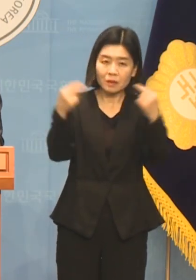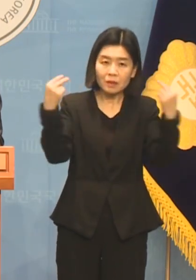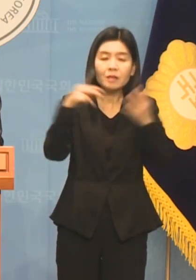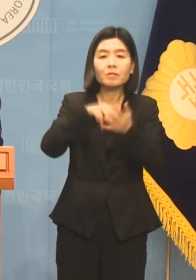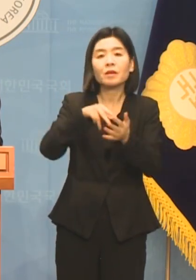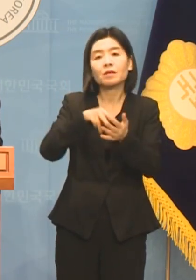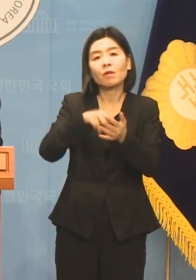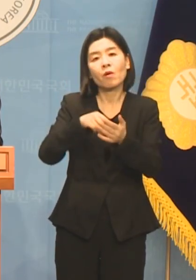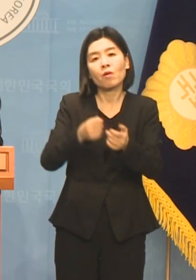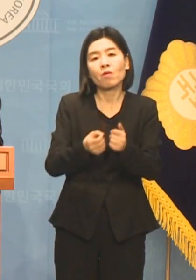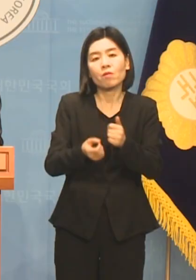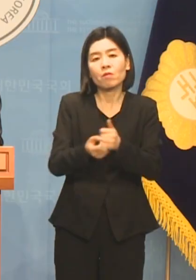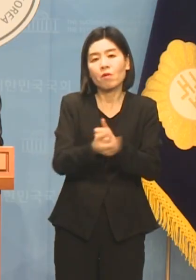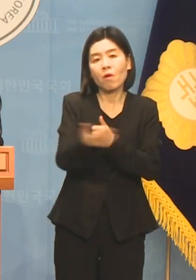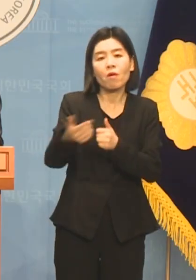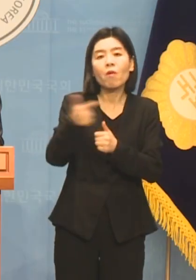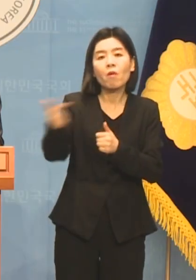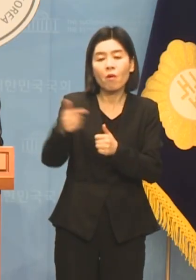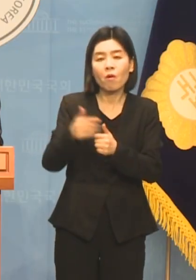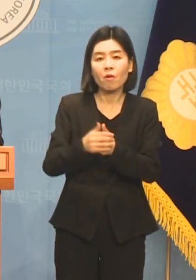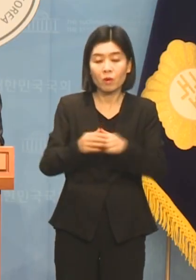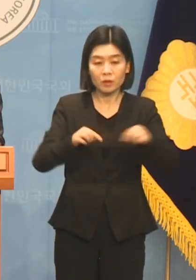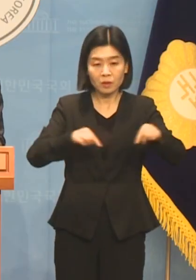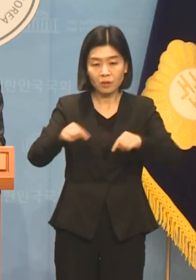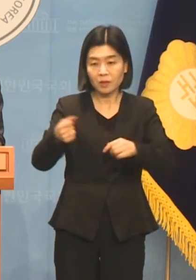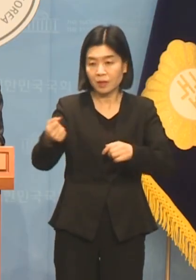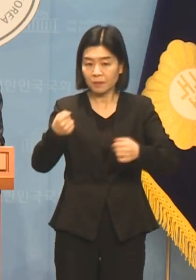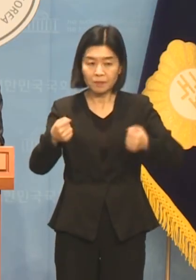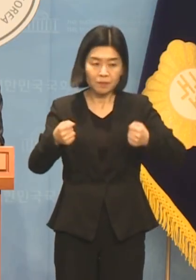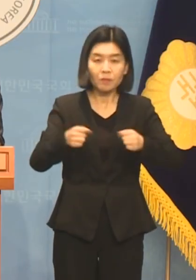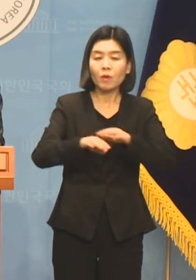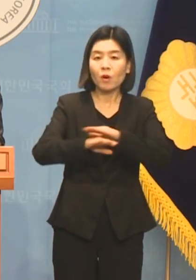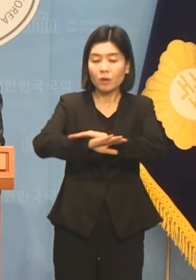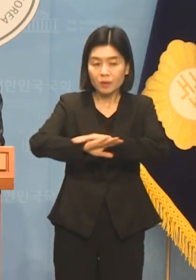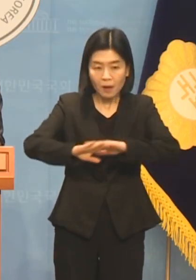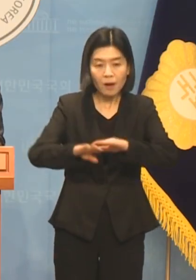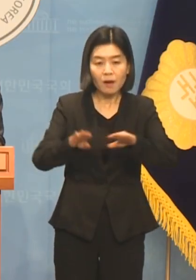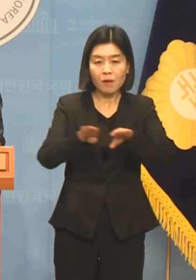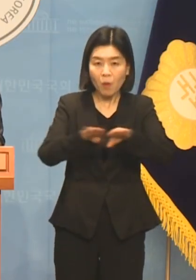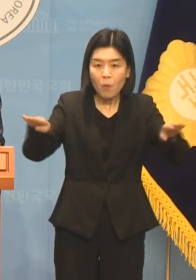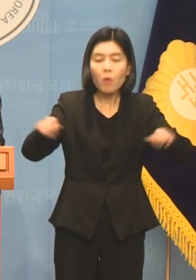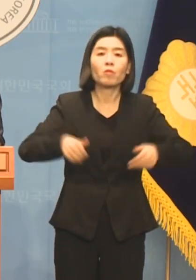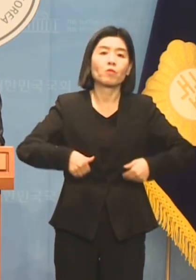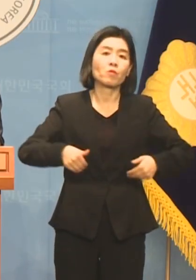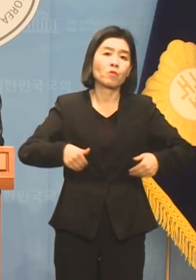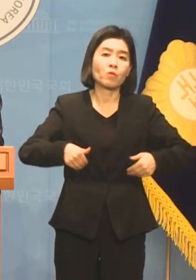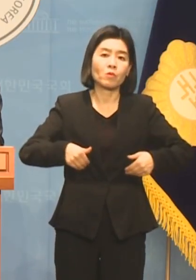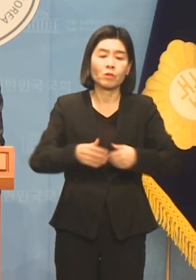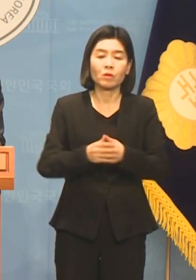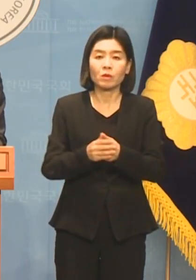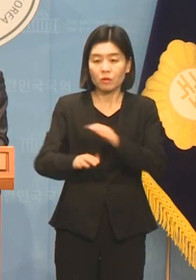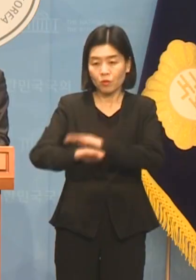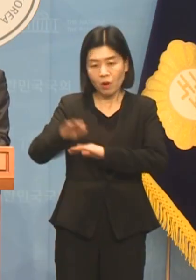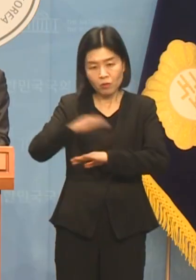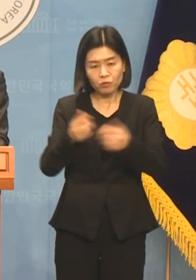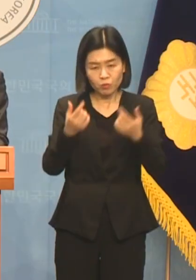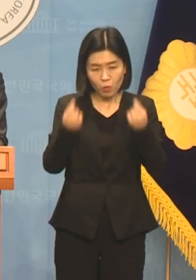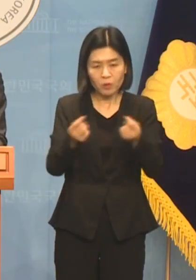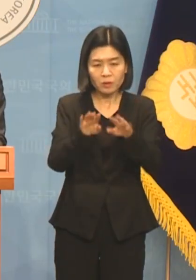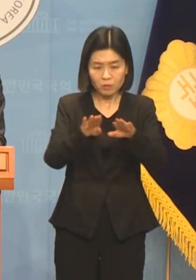정치 세력을 균형 있게 대표할 수 있는 패널 구성이 무엇보다도 중요합니다. 그러나 현실은